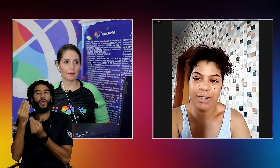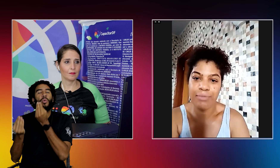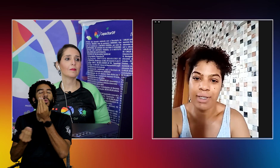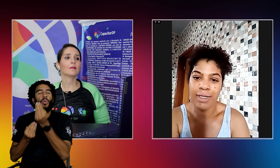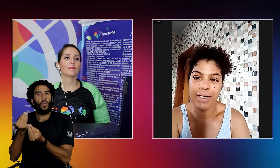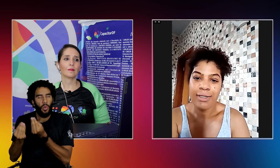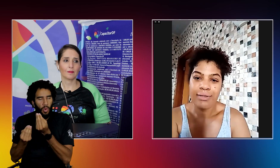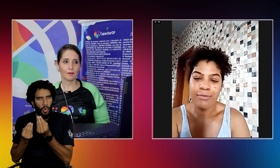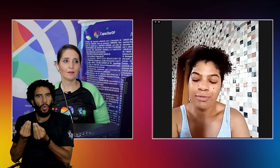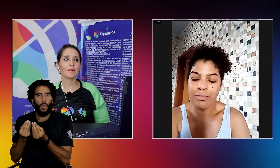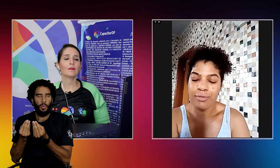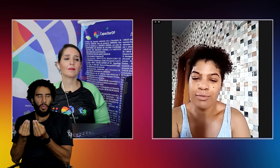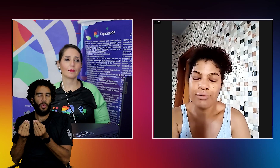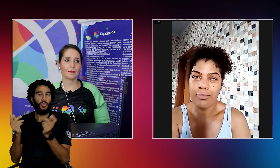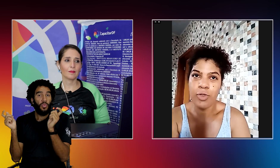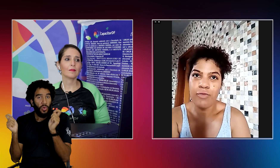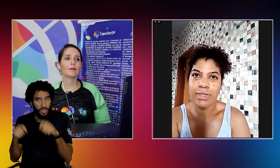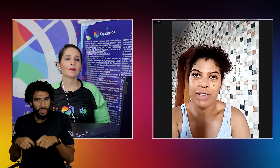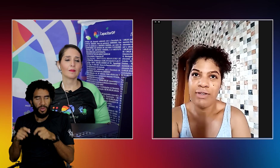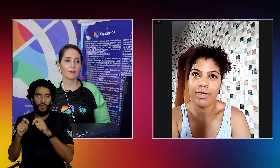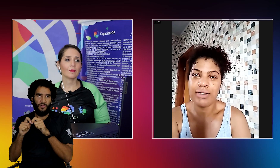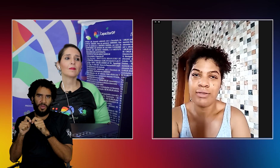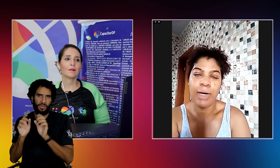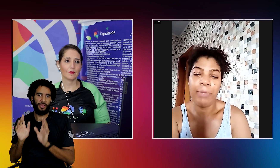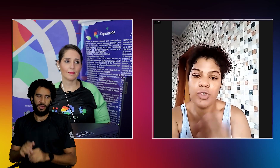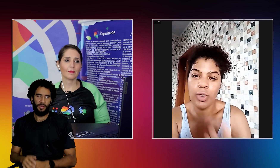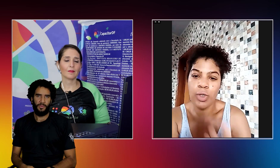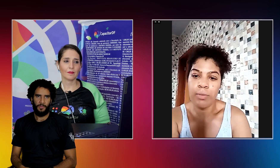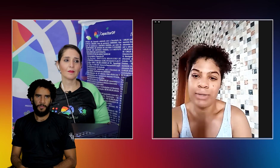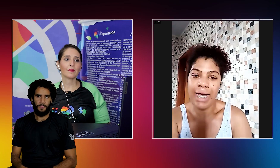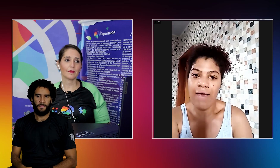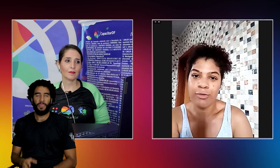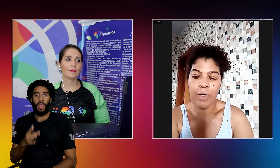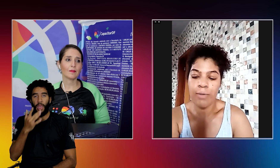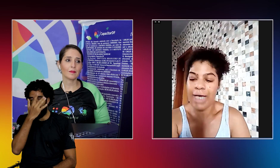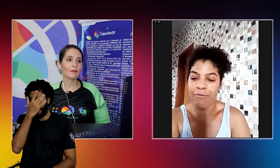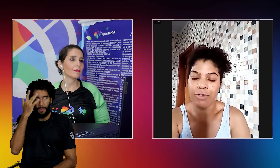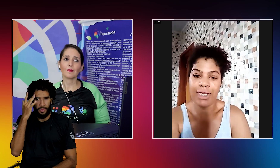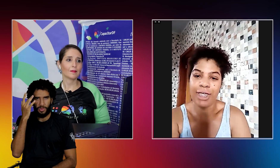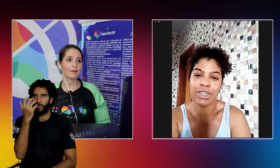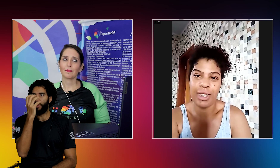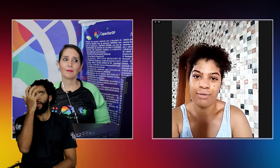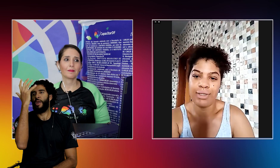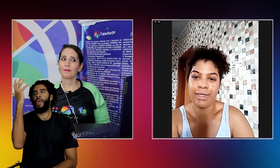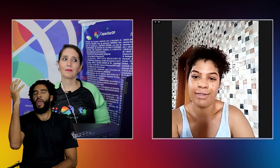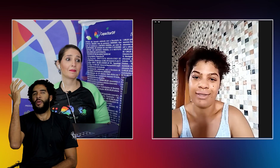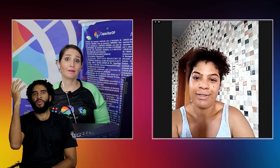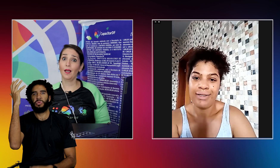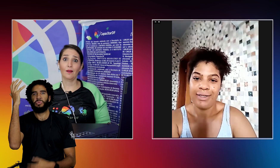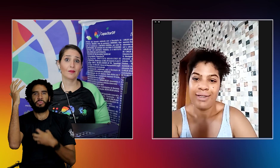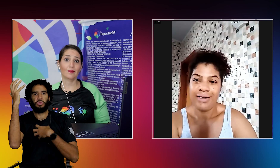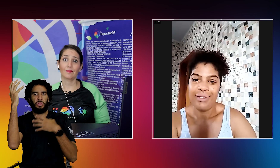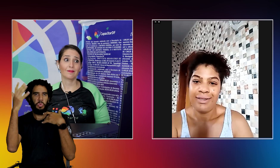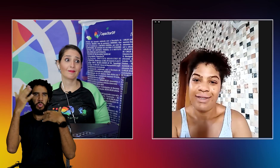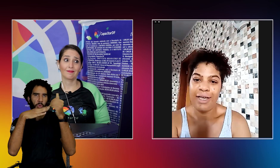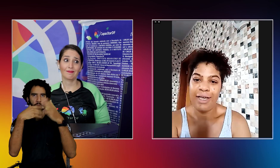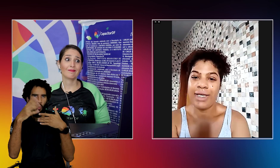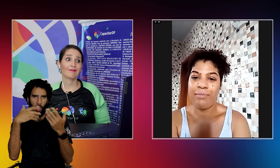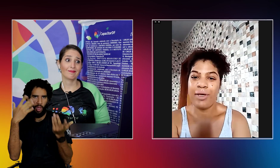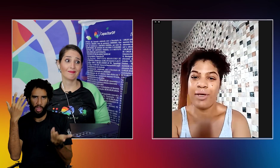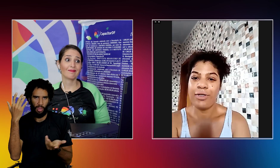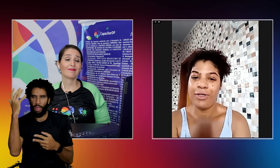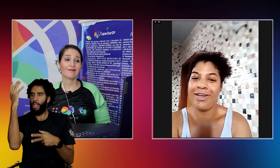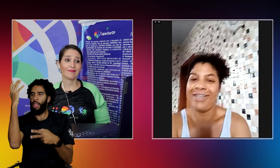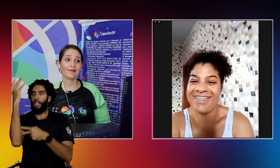fazer, porque quando você vai fazer, a pessoa que sobe na árvore não sobe na árvore de qualquer jeito, né? Não. Aí eu fiquei